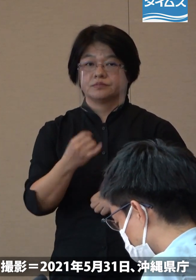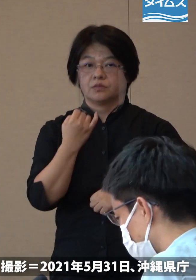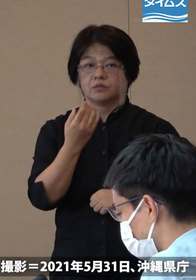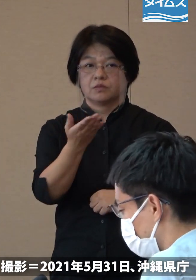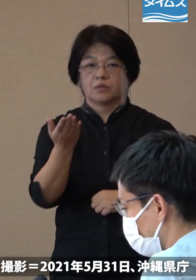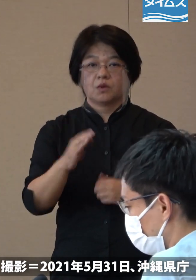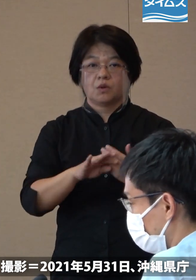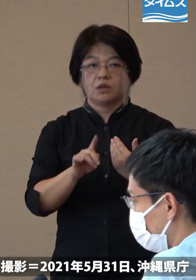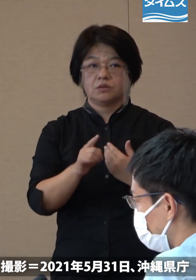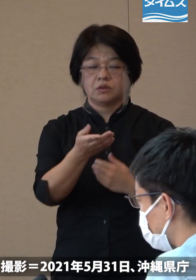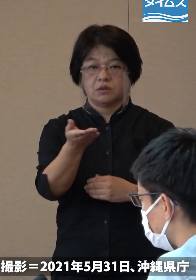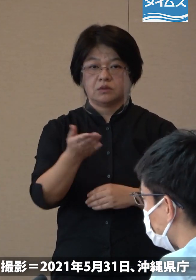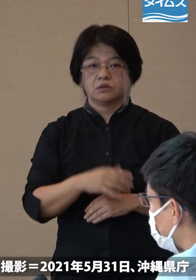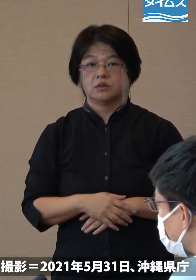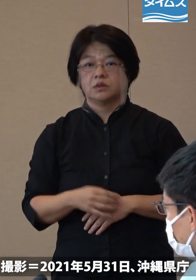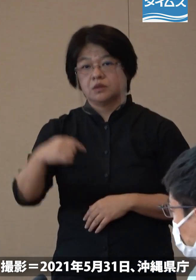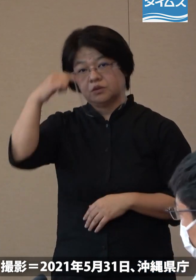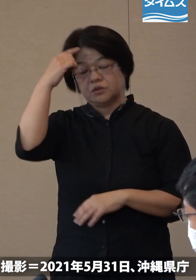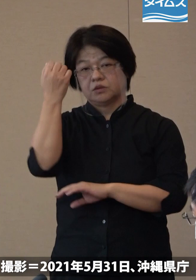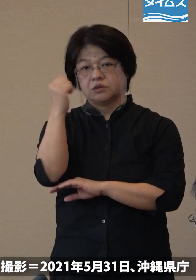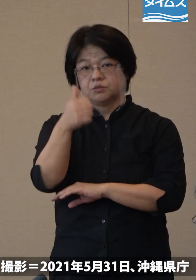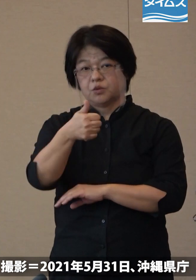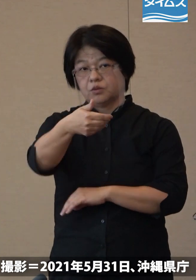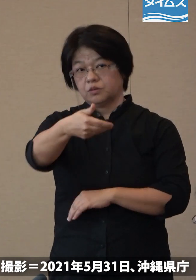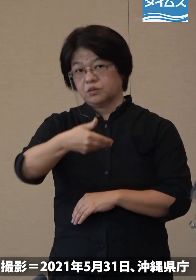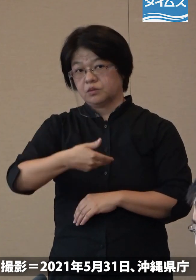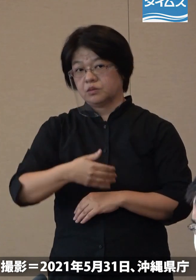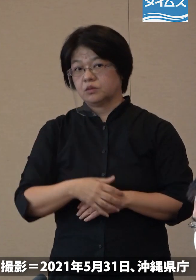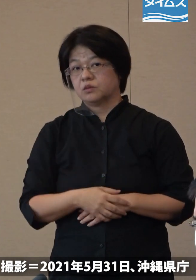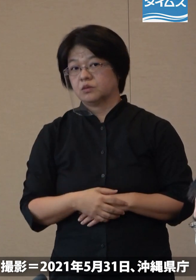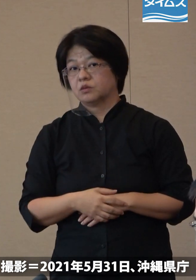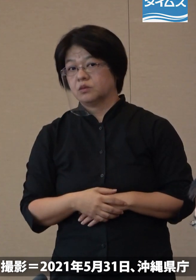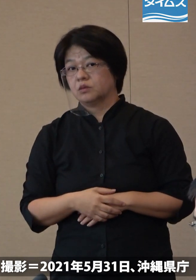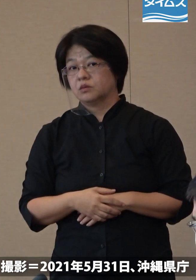他にご質問ございますか。新報さんどうぞ。